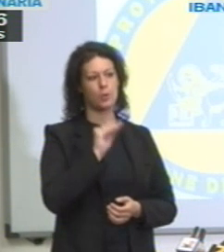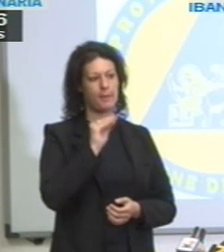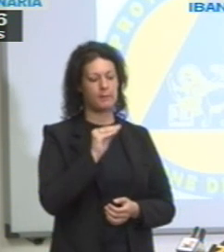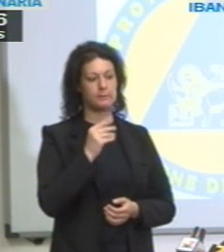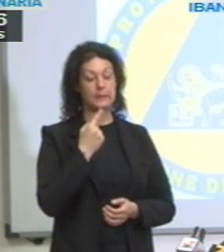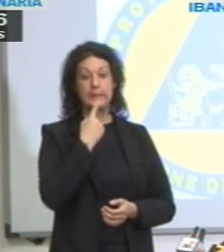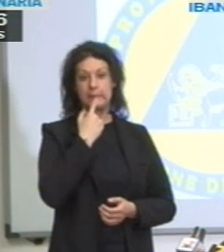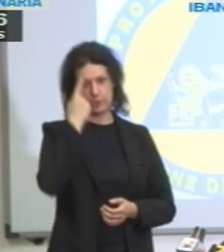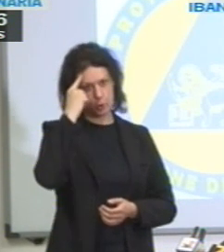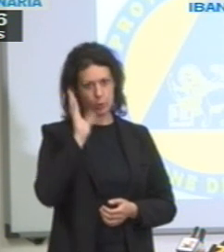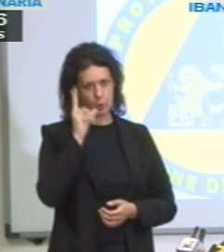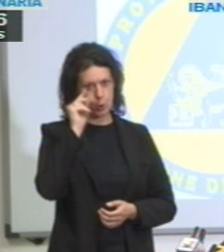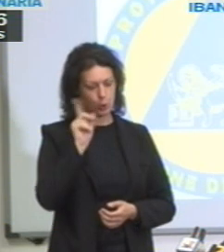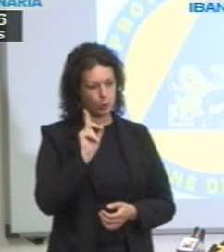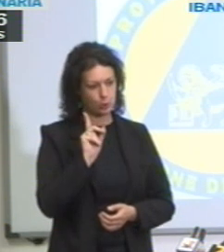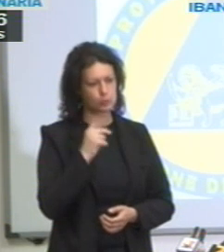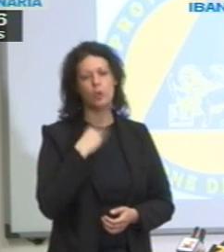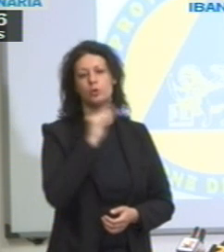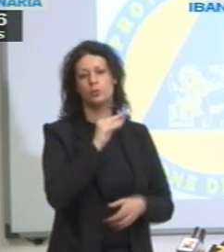la rivolgo lo stesso.